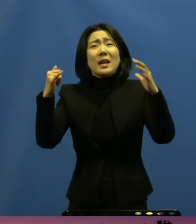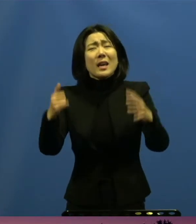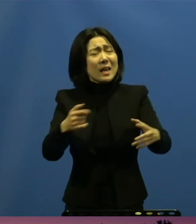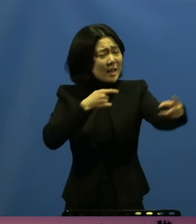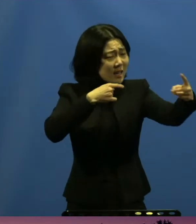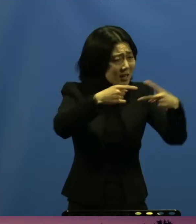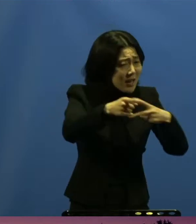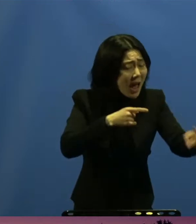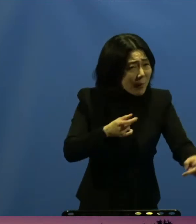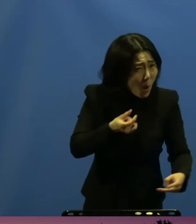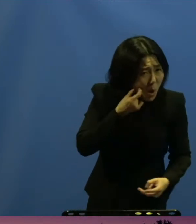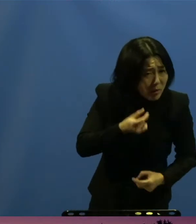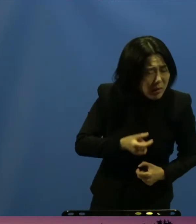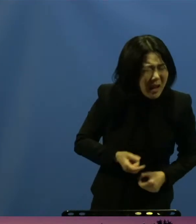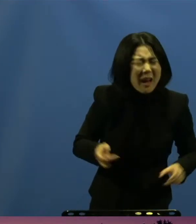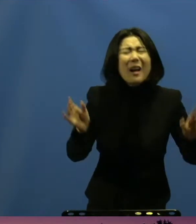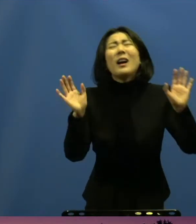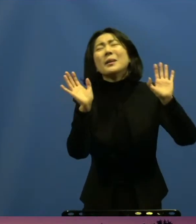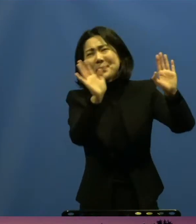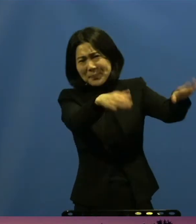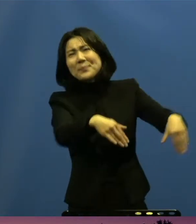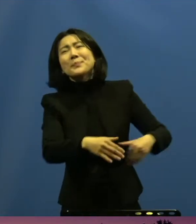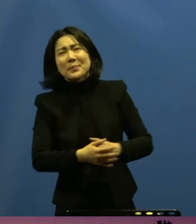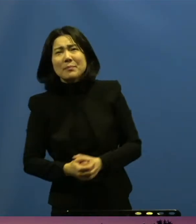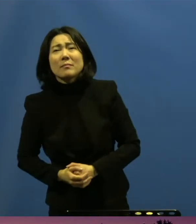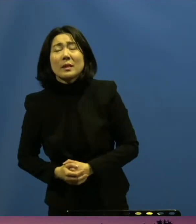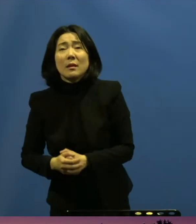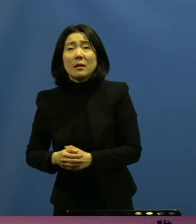세상이 이해 못하고